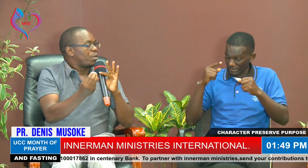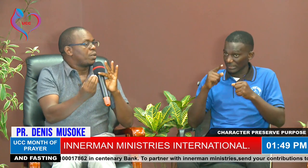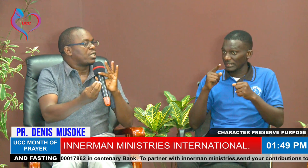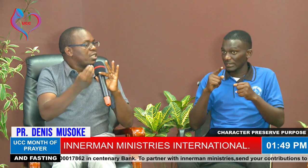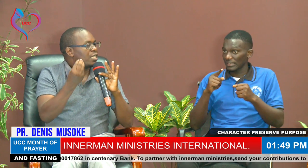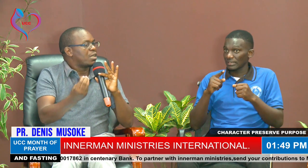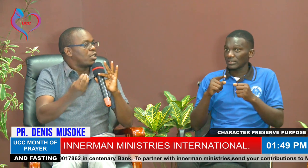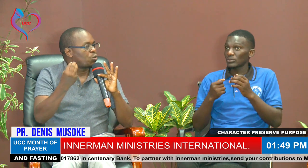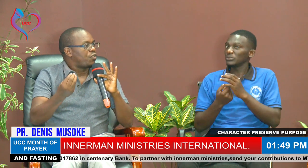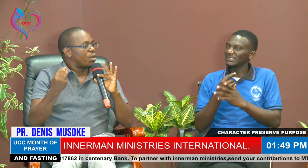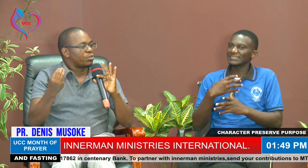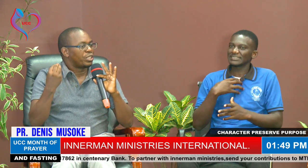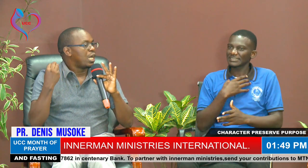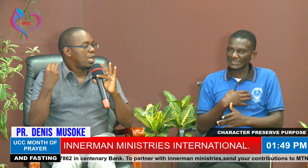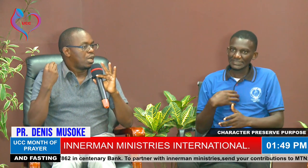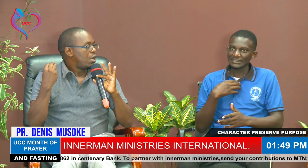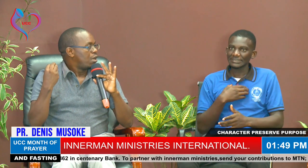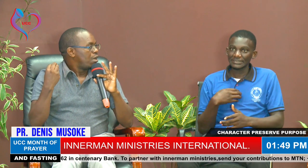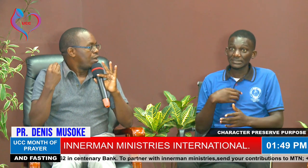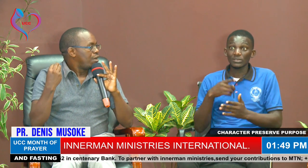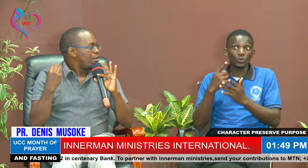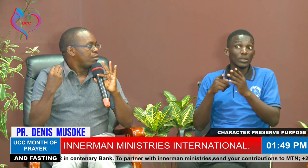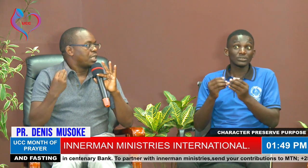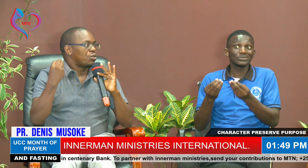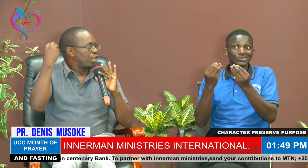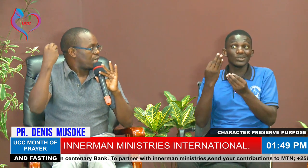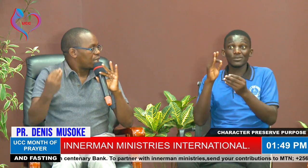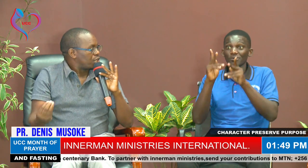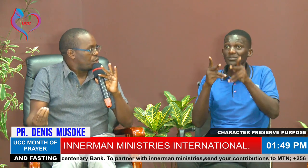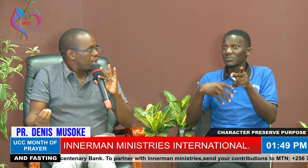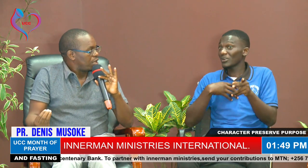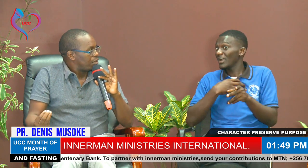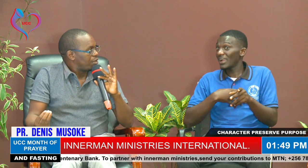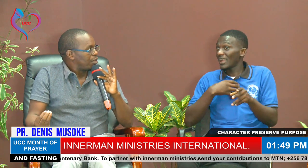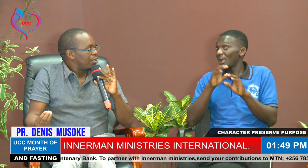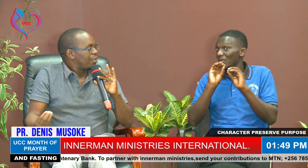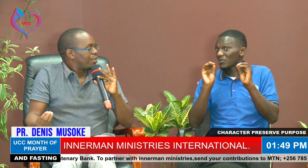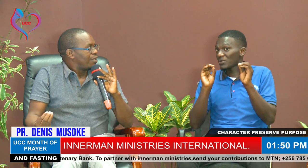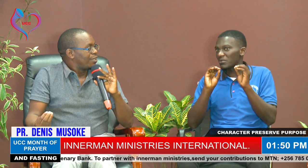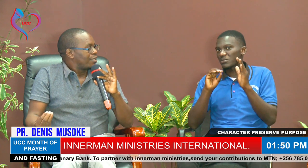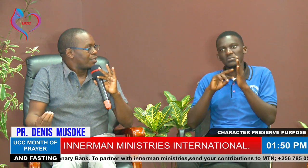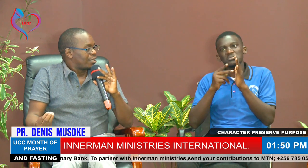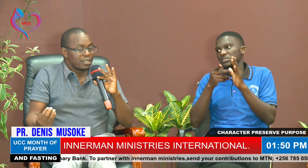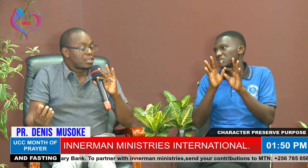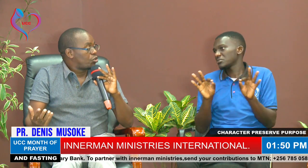chokola bakibate kinaletera abantu kufuna bojja. Then to Natan Kachikola. The China Funa substance. The China